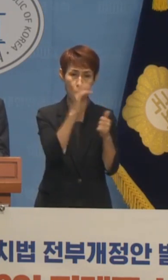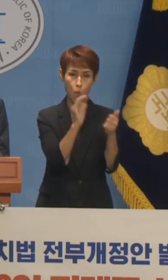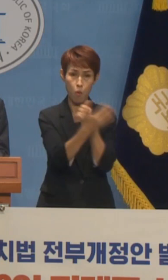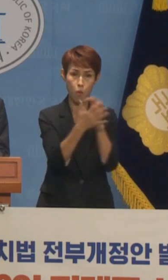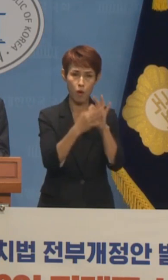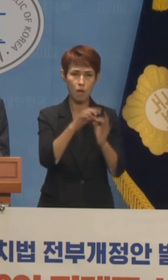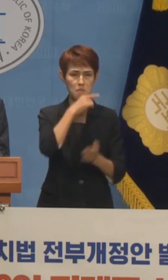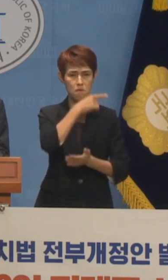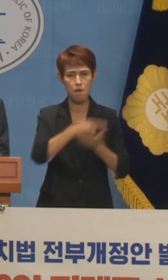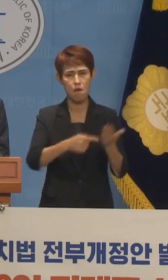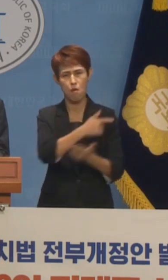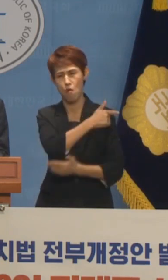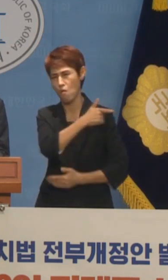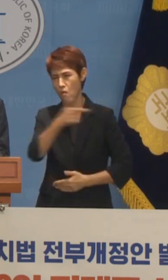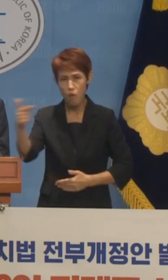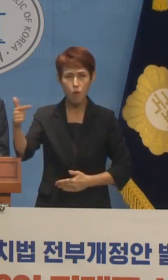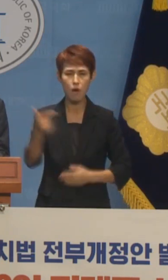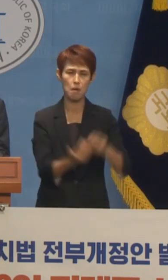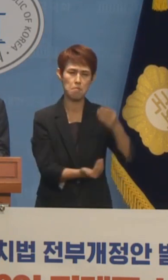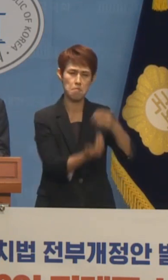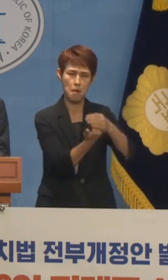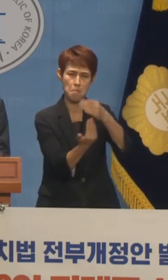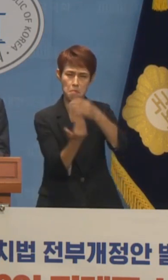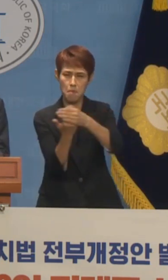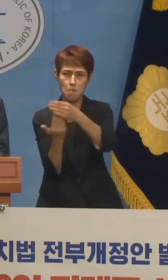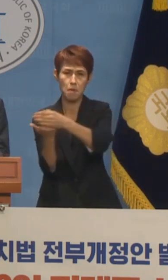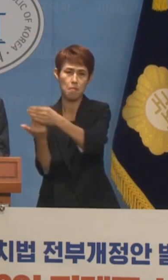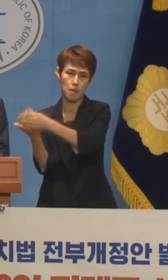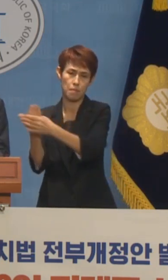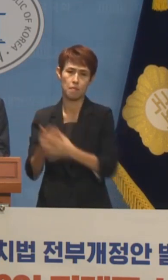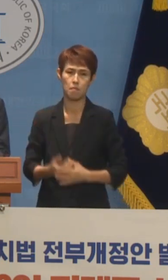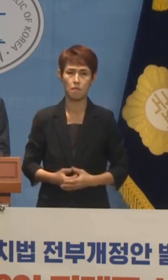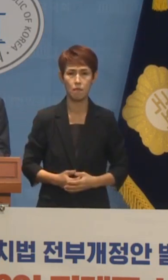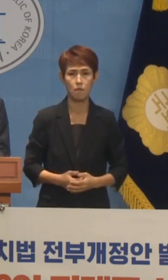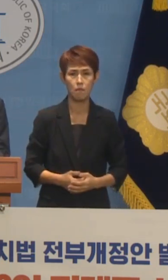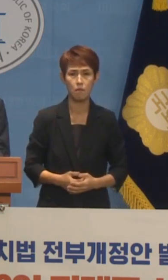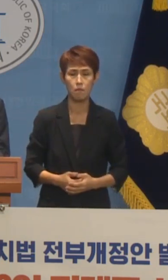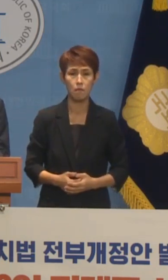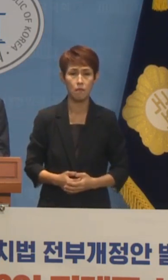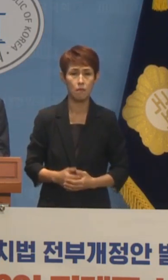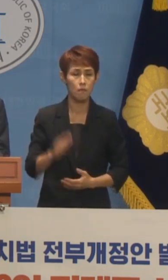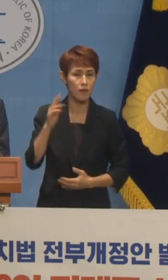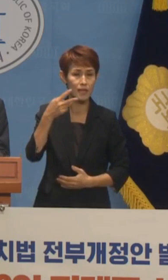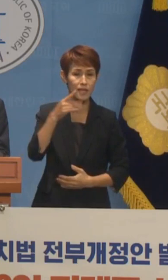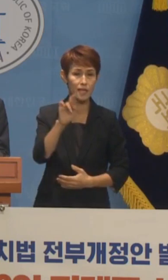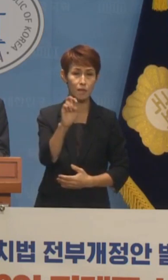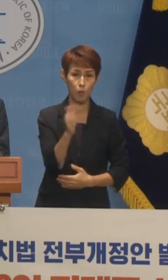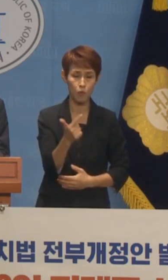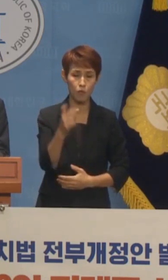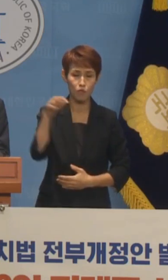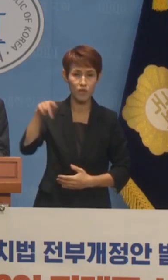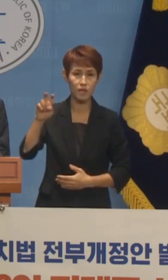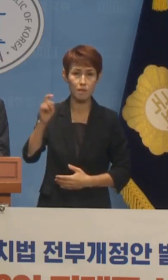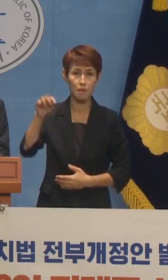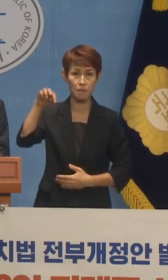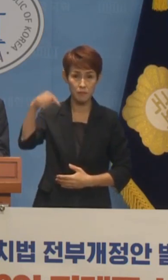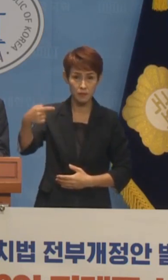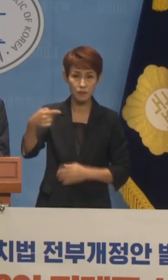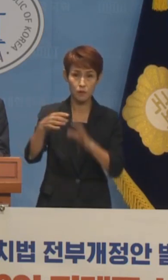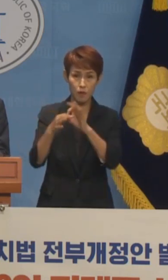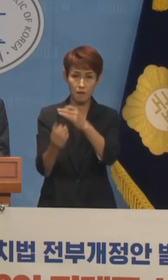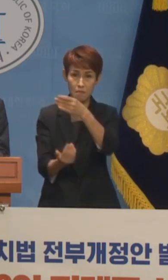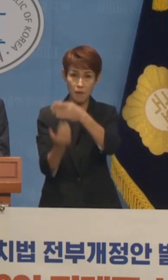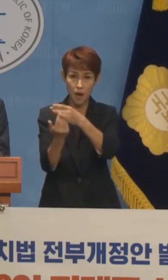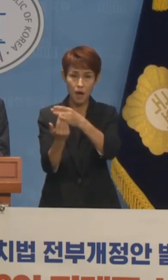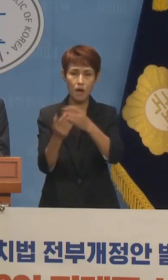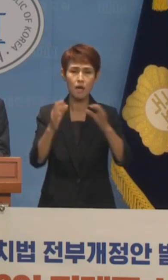피해가 지속적으로 발생하고 있습니다 히 최근에 발생한 팀원 임프 미정산 사태의 경우